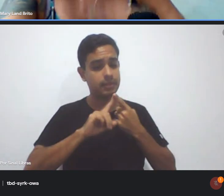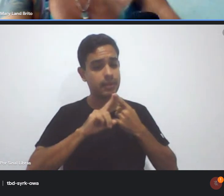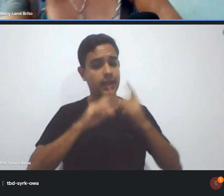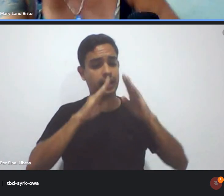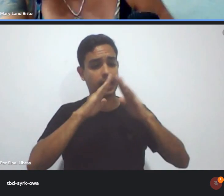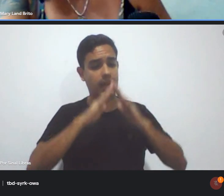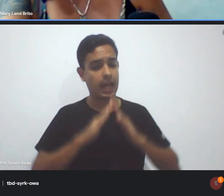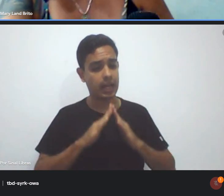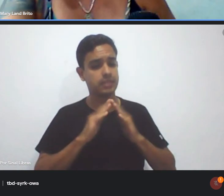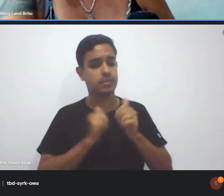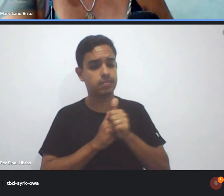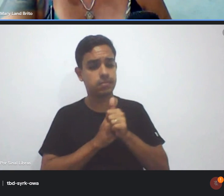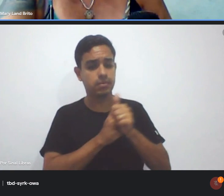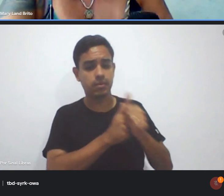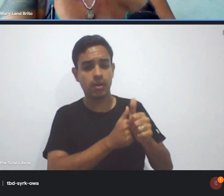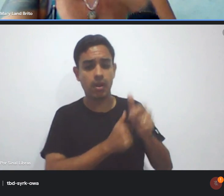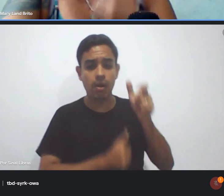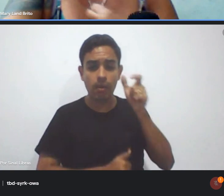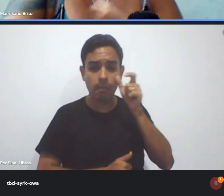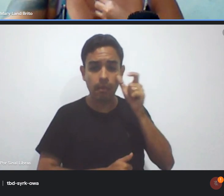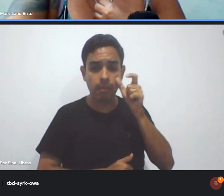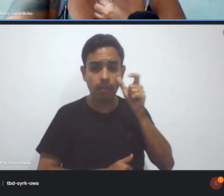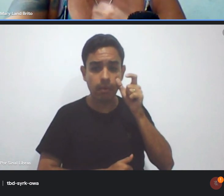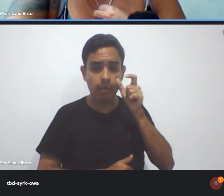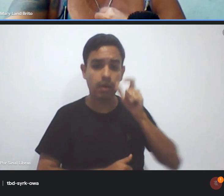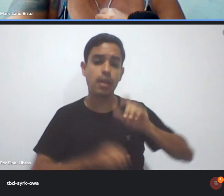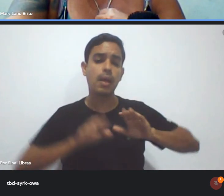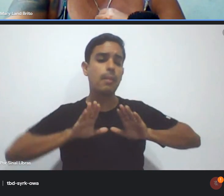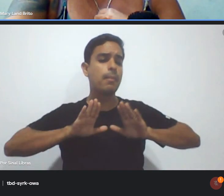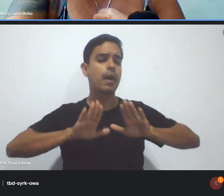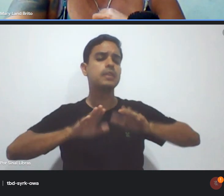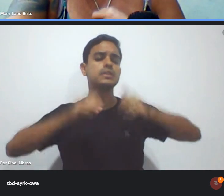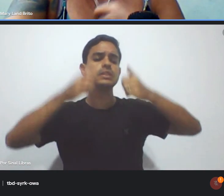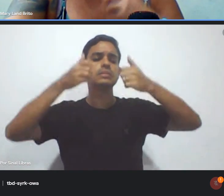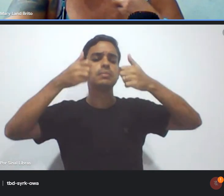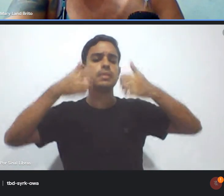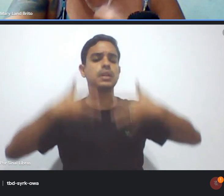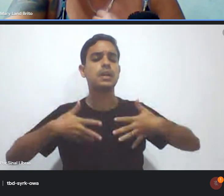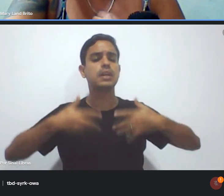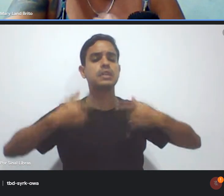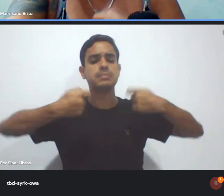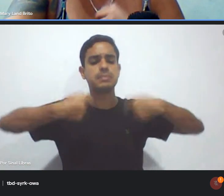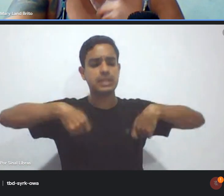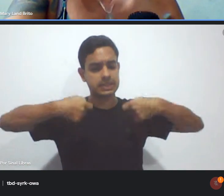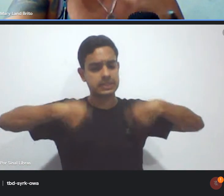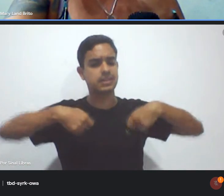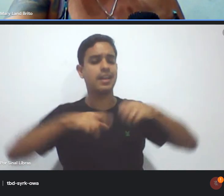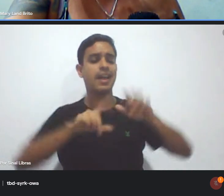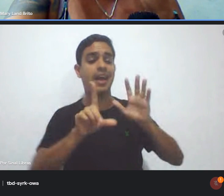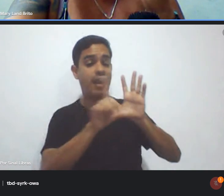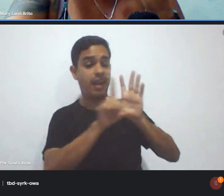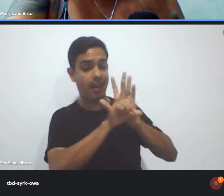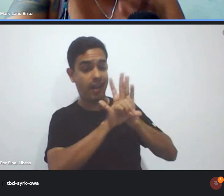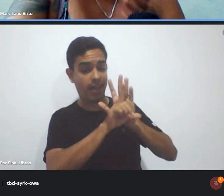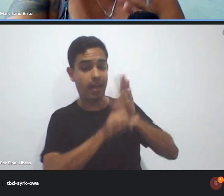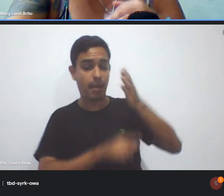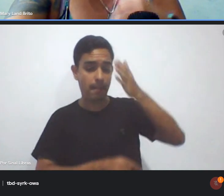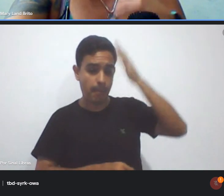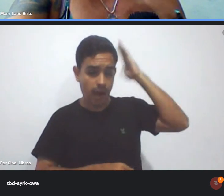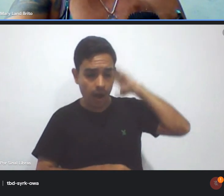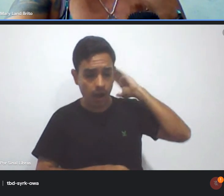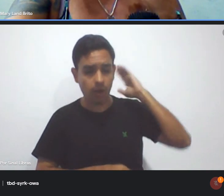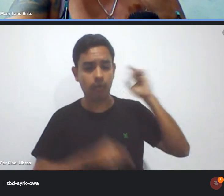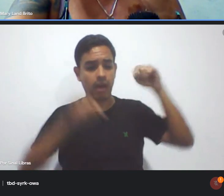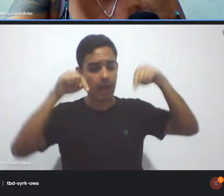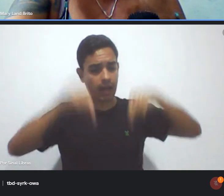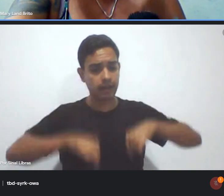acompanhando e que ajuda a responder. Mas só para vocês entenderem, gente, que para a gente conseguir fazer a Paulo Gustavo, a gente conseguir fazer esses diálogos, a